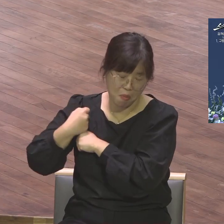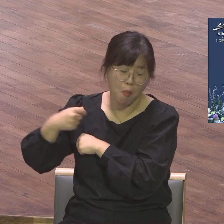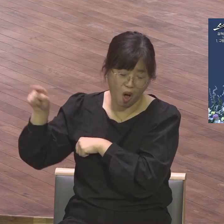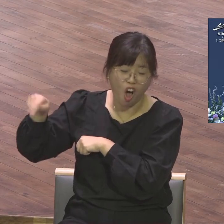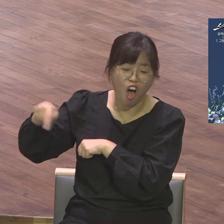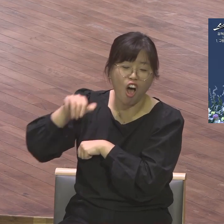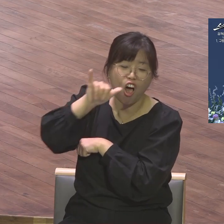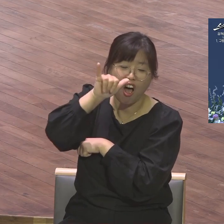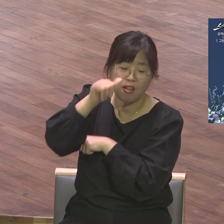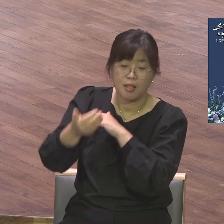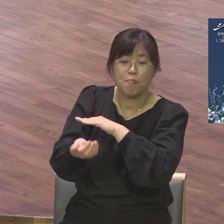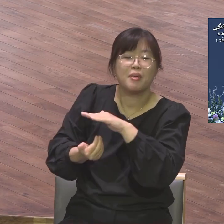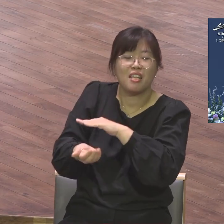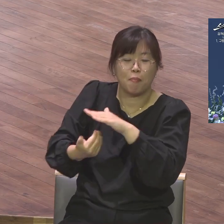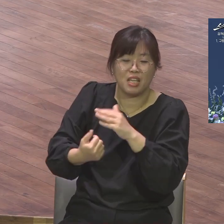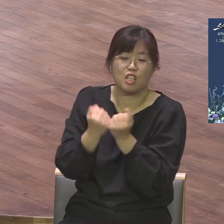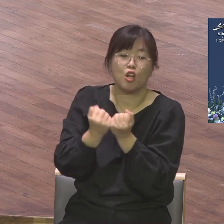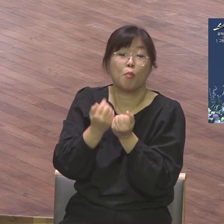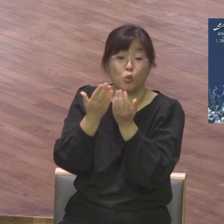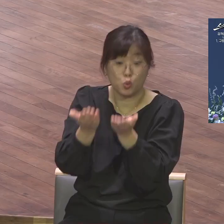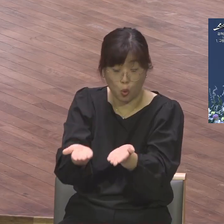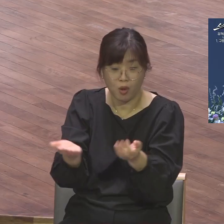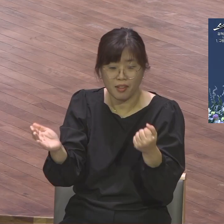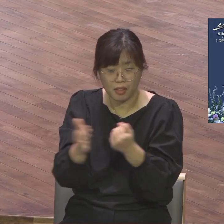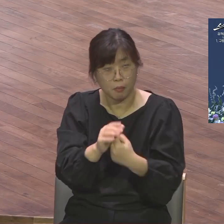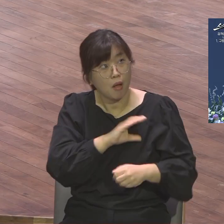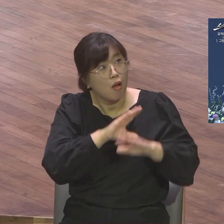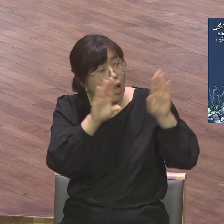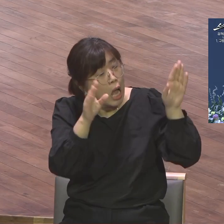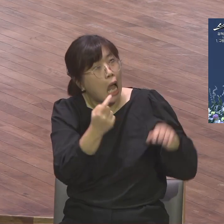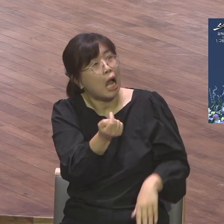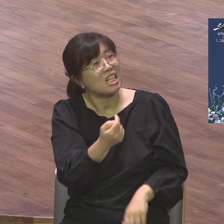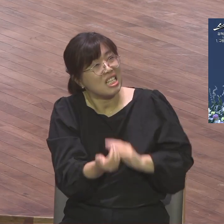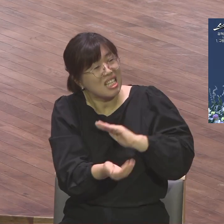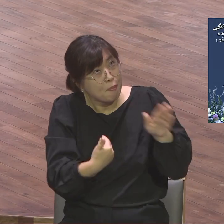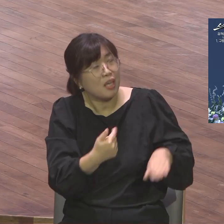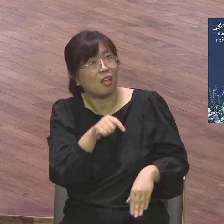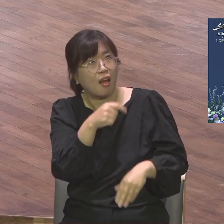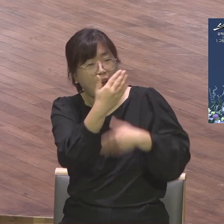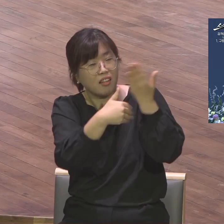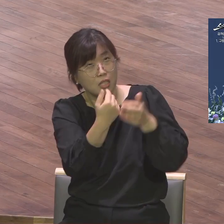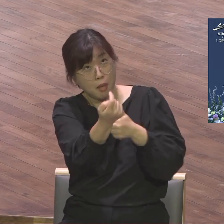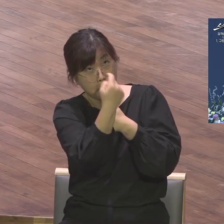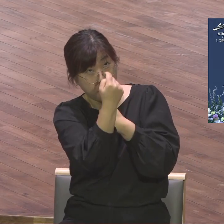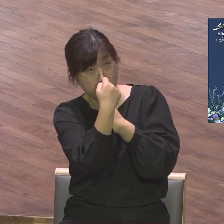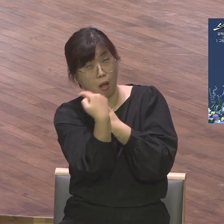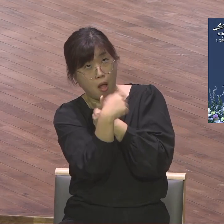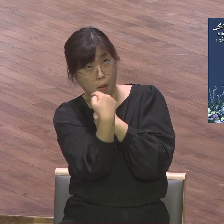오직 하나님만 바라보고 믿었던 것입니다. 뭐 할 게 있습니까?